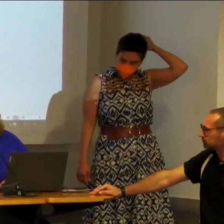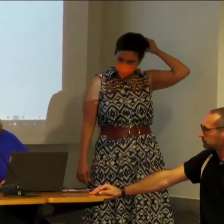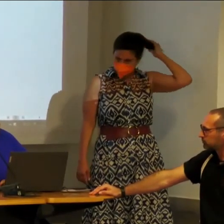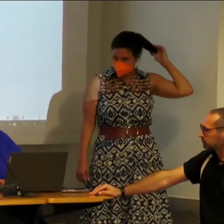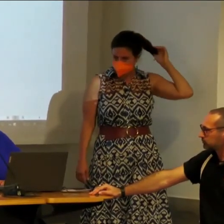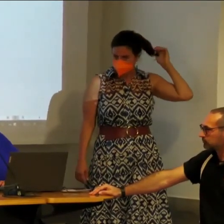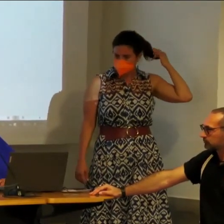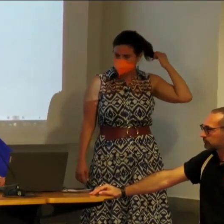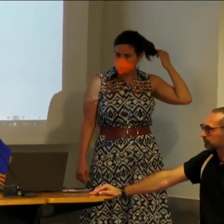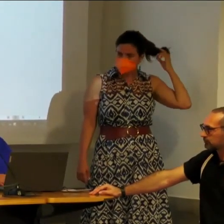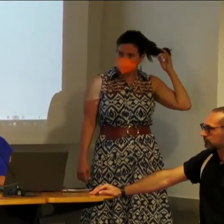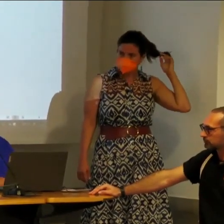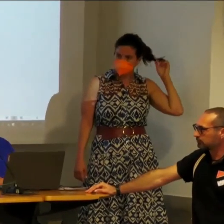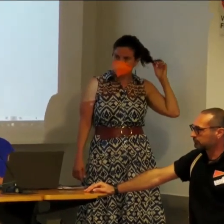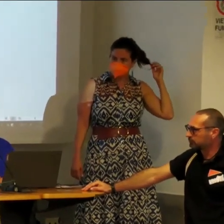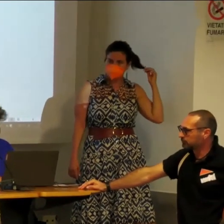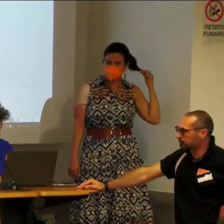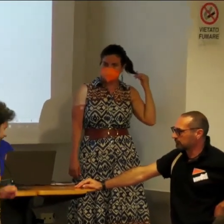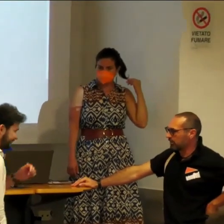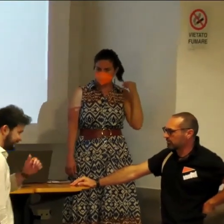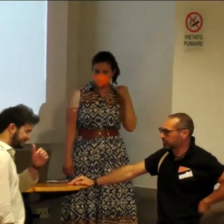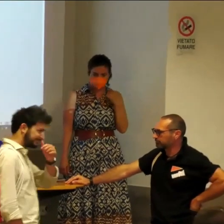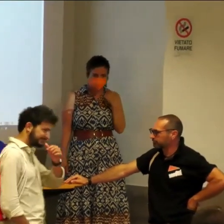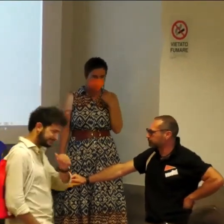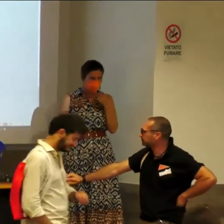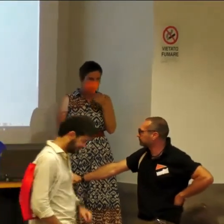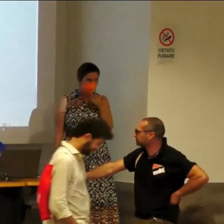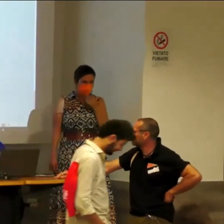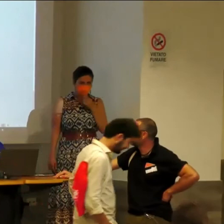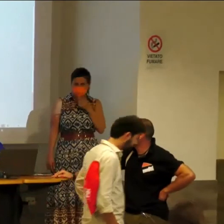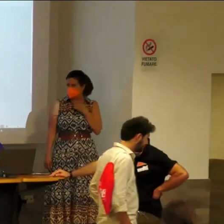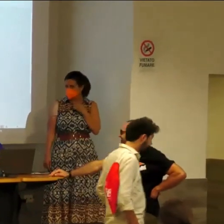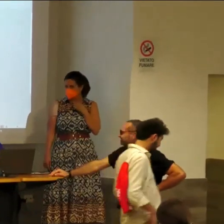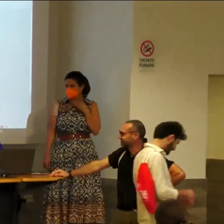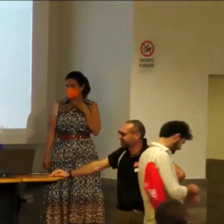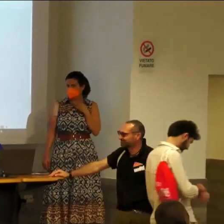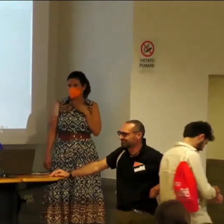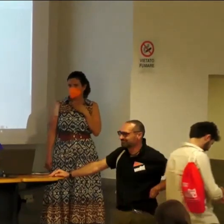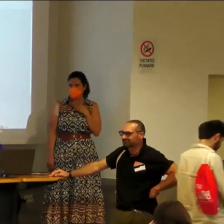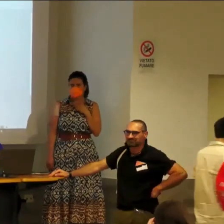studiumanistici.uniroma3.it. Va bene, okay? Grazie. Facciamo la